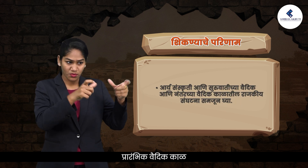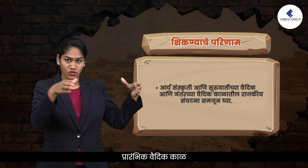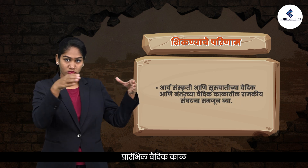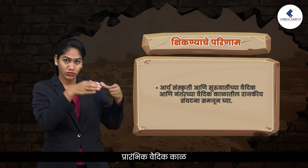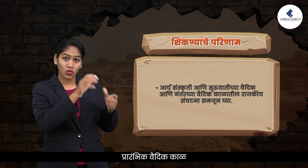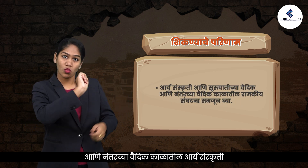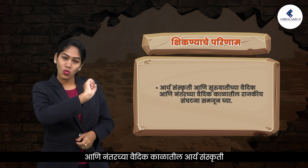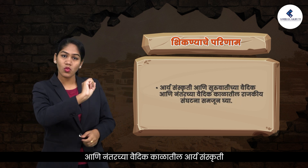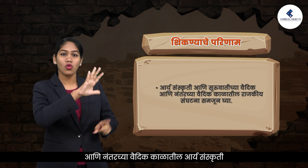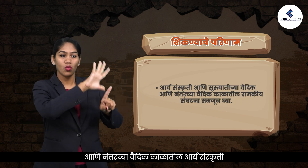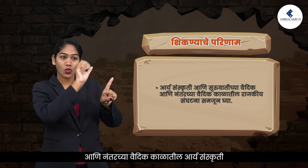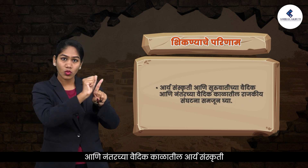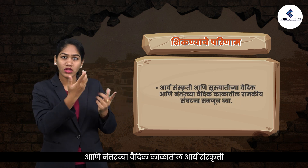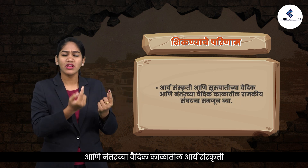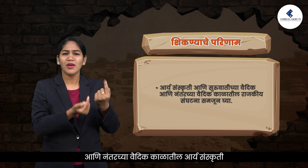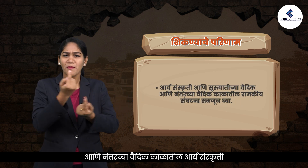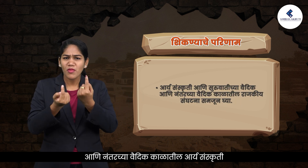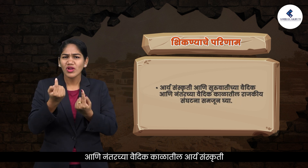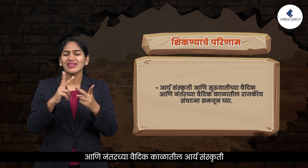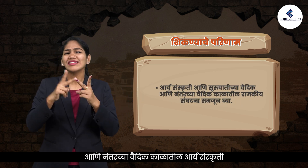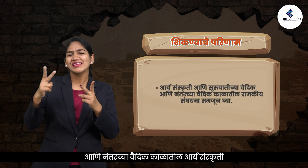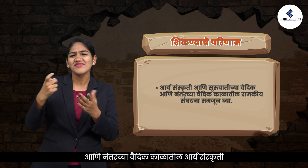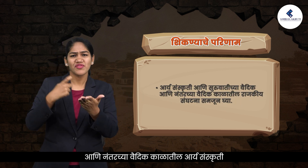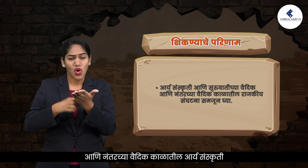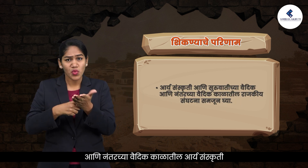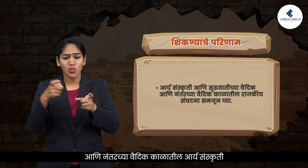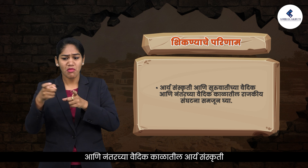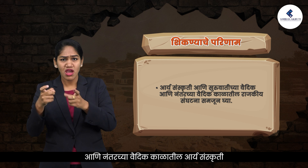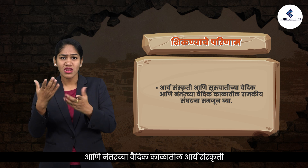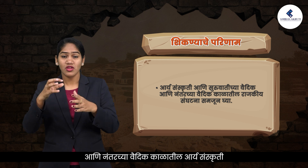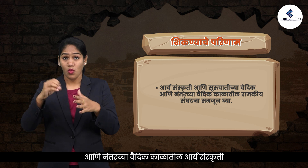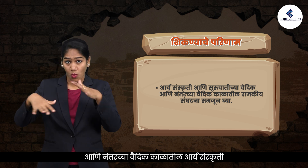प्रारंभिक वैदिक काळ आणि नंतरच्या वैदिक काळातील आर्य संस्कृती